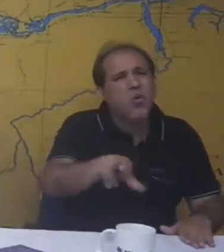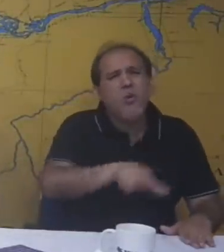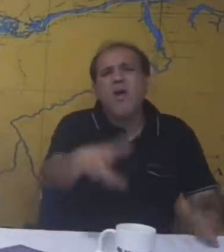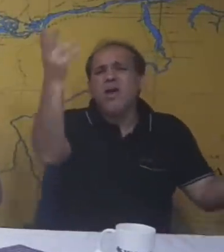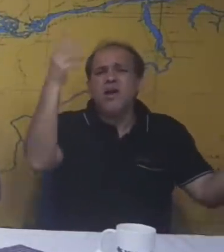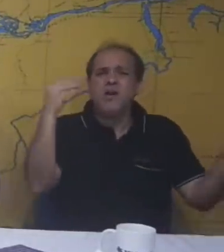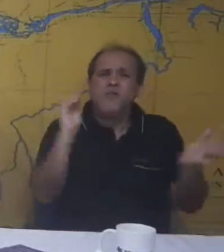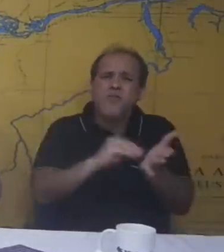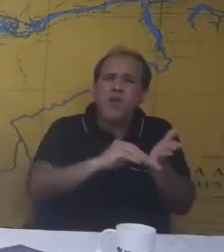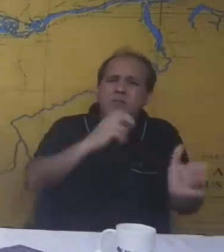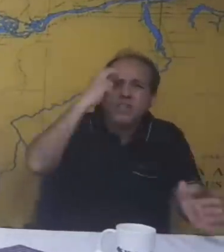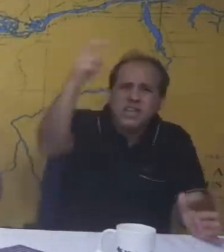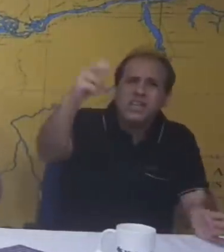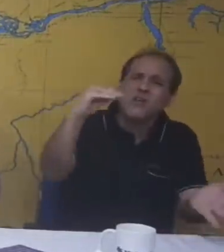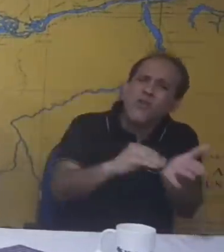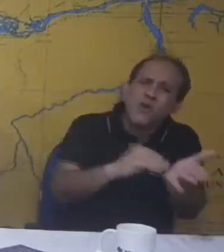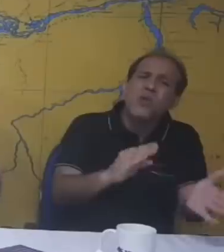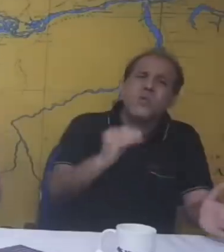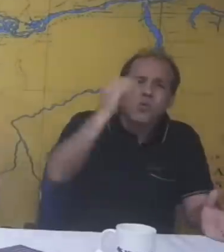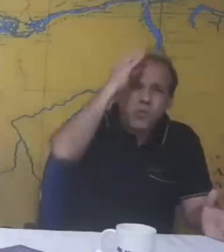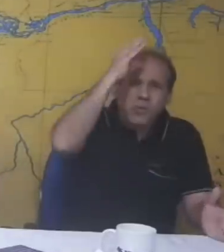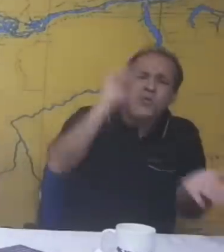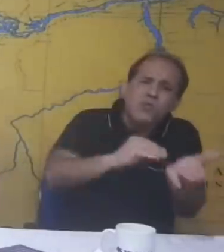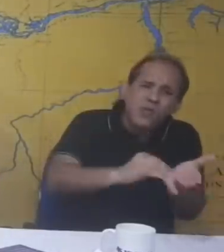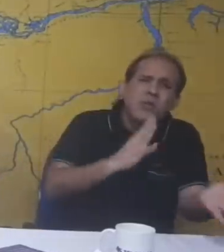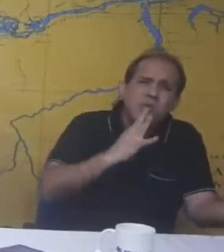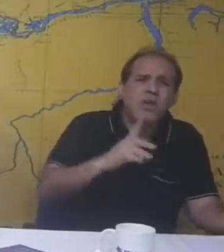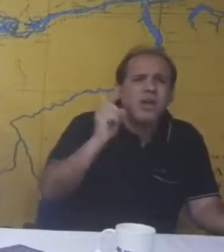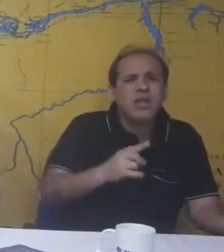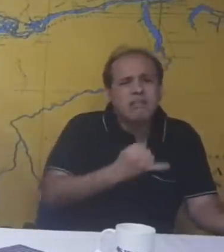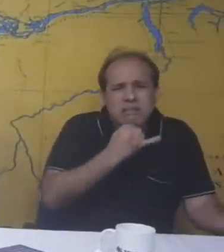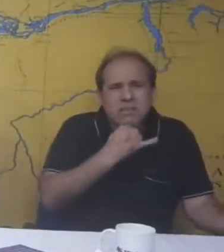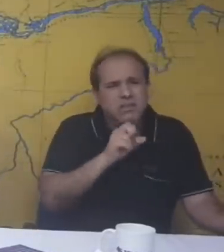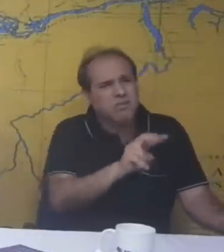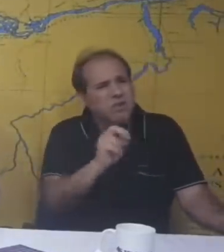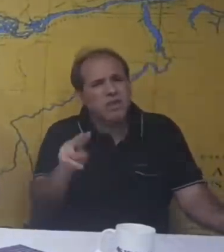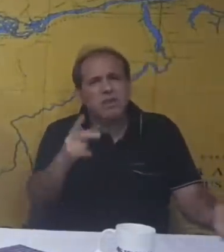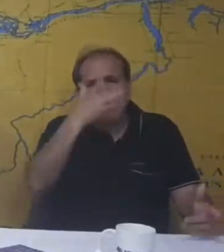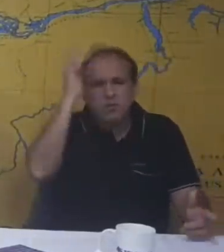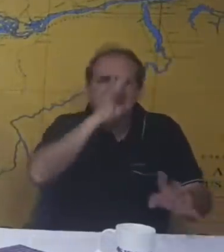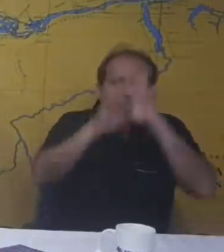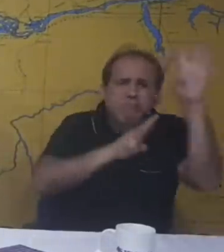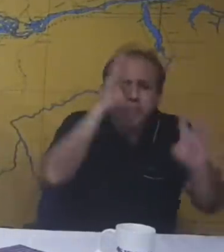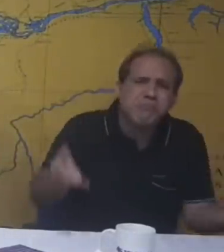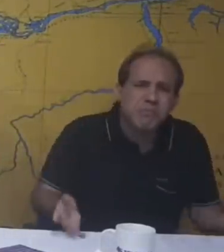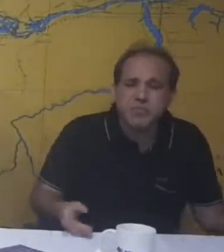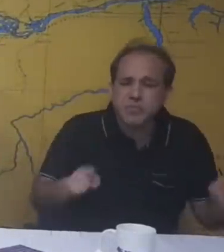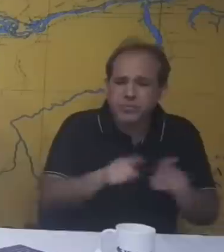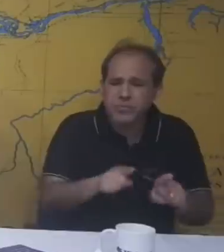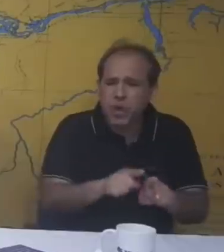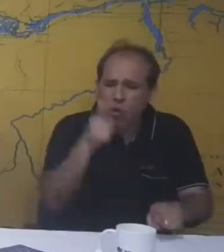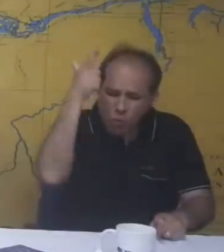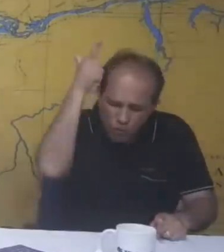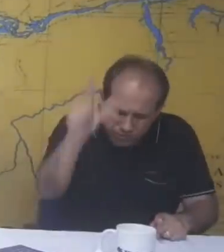poxa. É triste tratar com, dessa forma as pessoas. Outras,